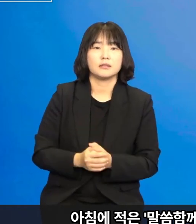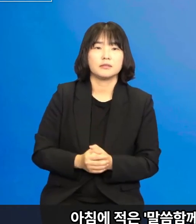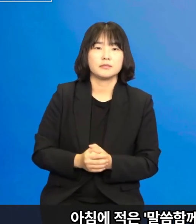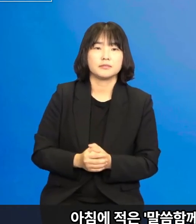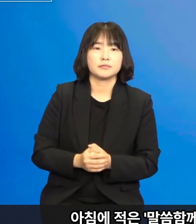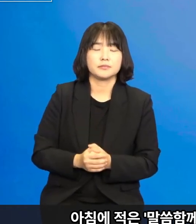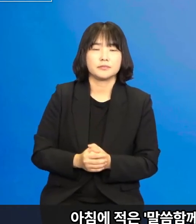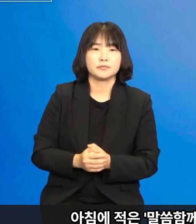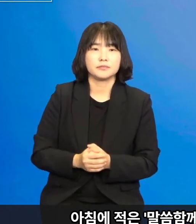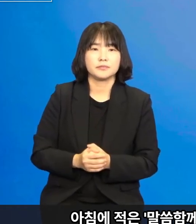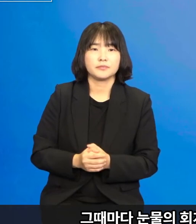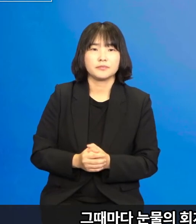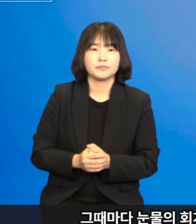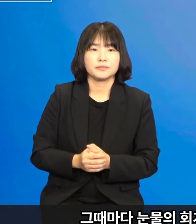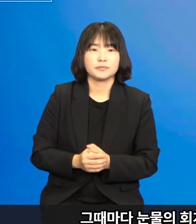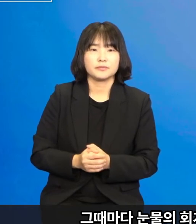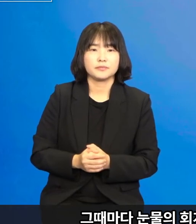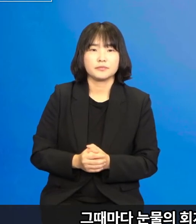쓰는데